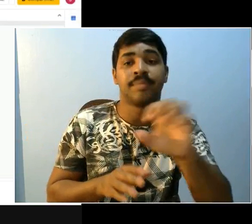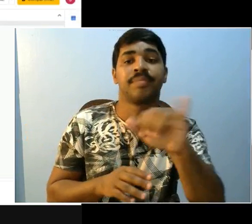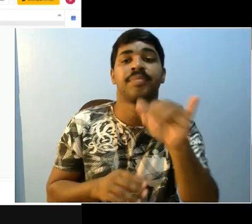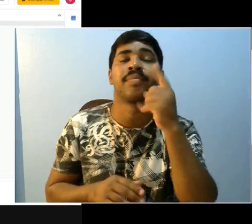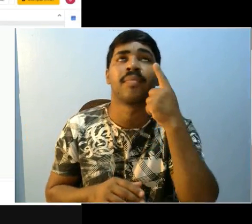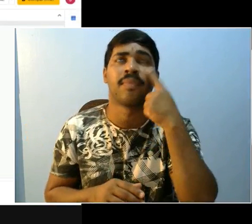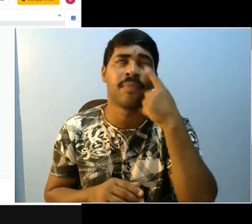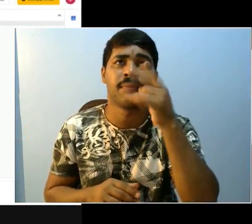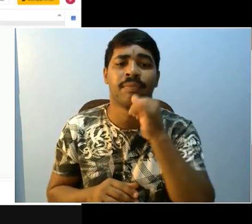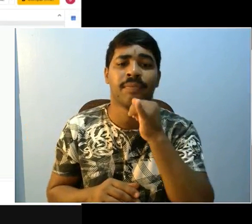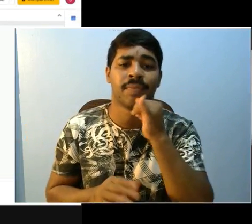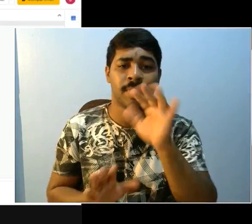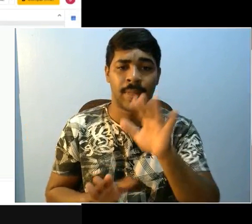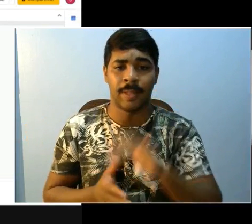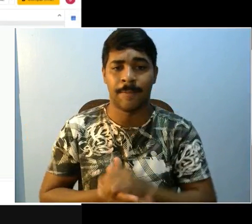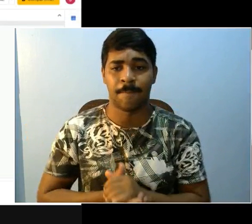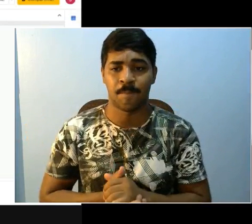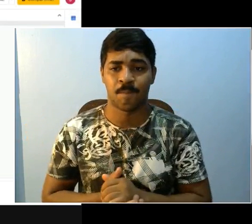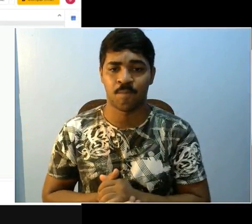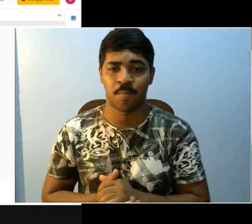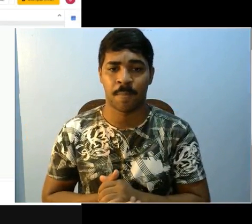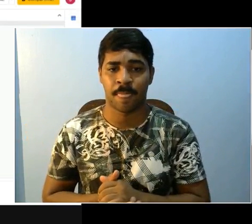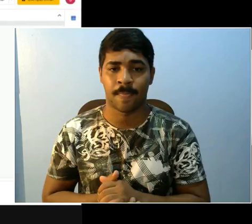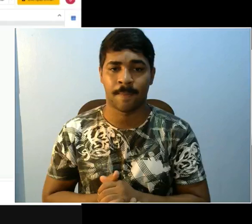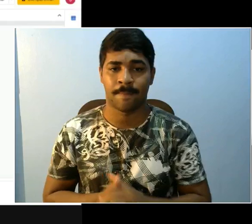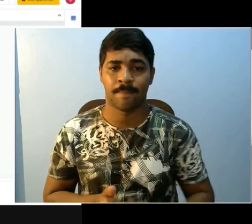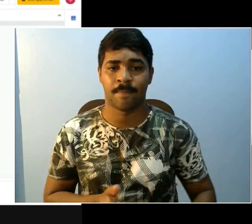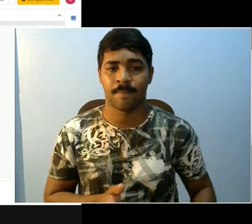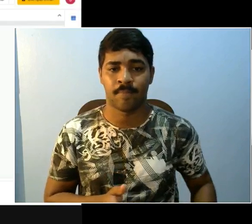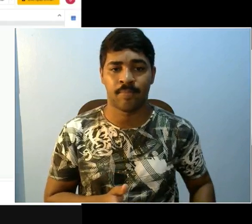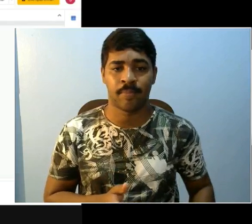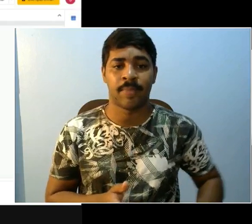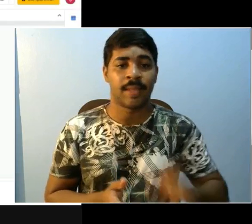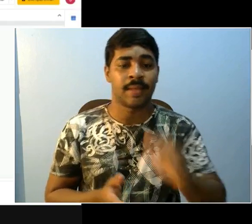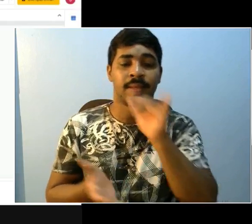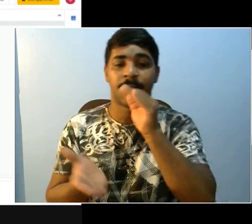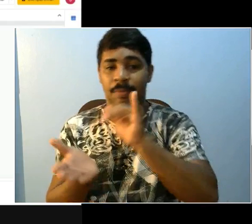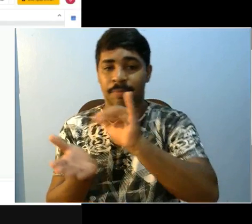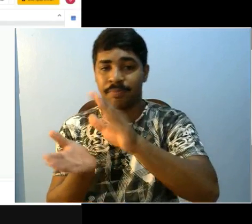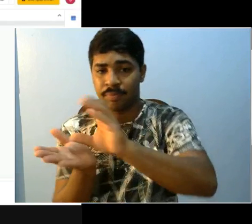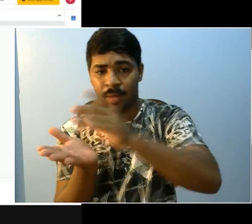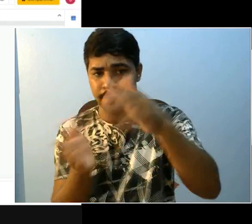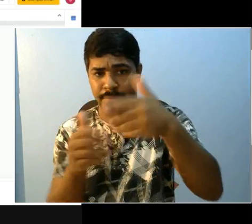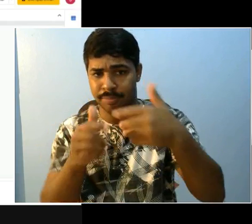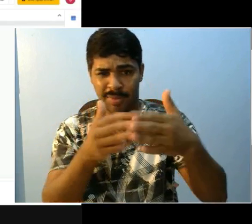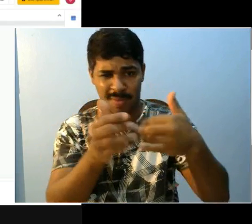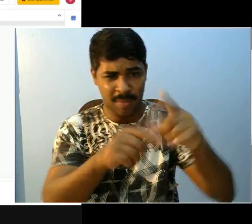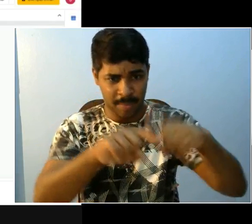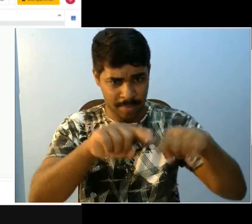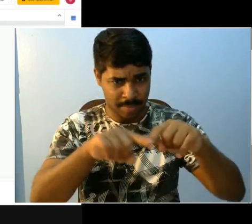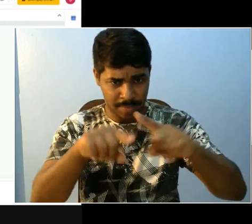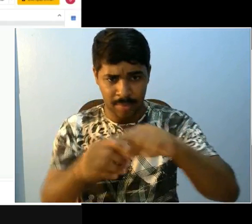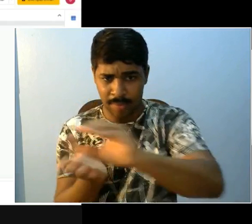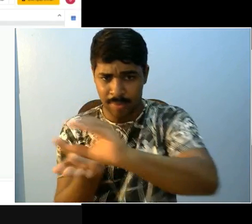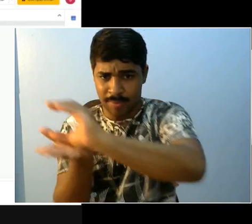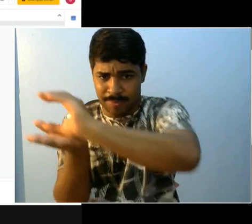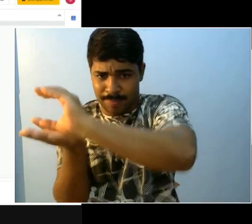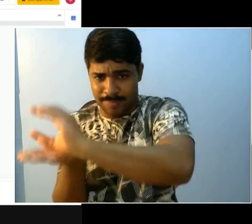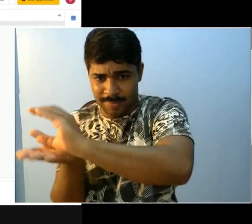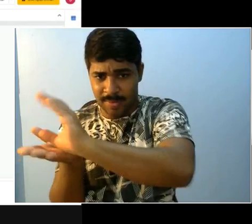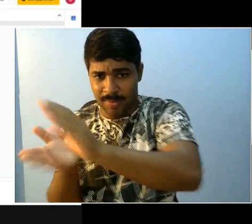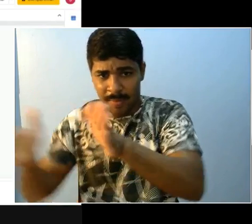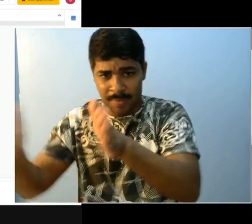empurrar o corpo, eu tenho que vencer o atrito para ele movimentar. Se eu não vencer,